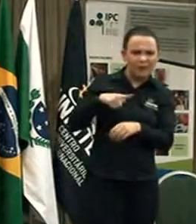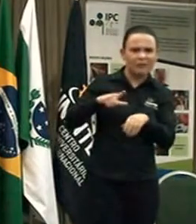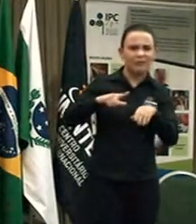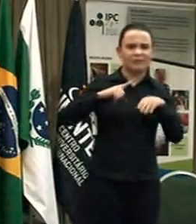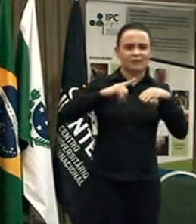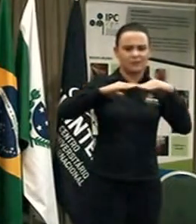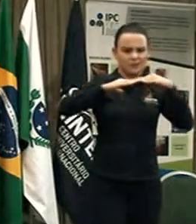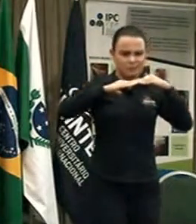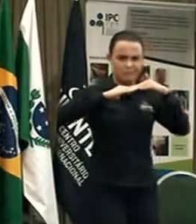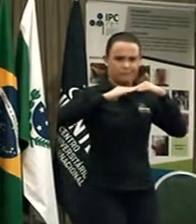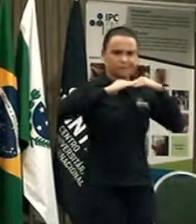centímetros próximo ao meio-fio.